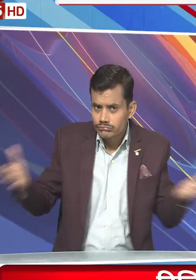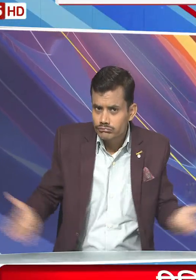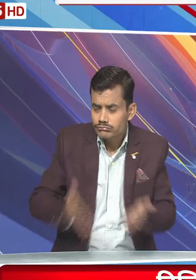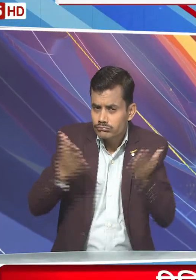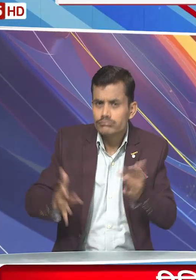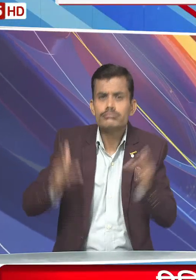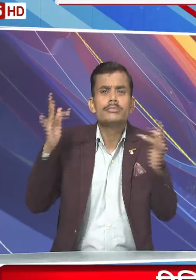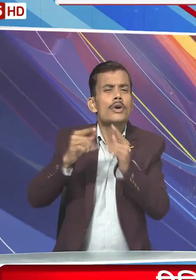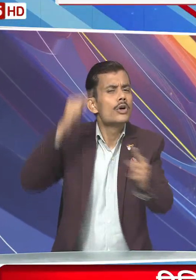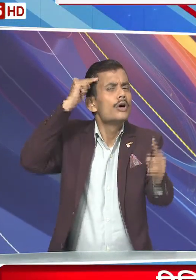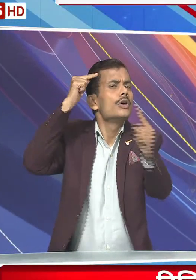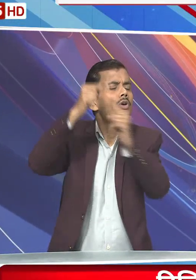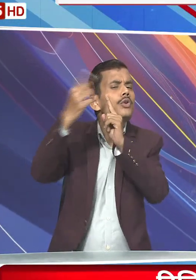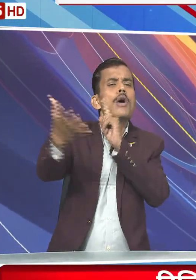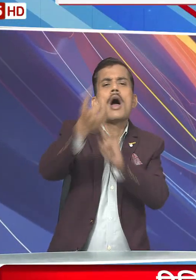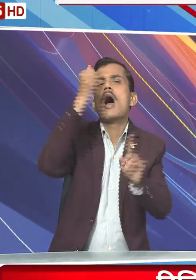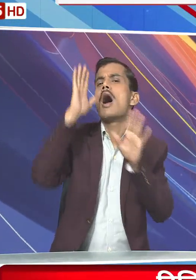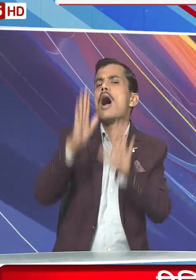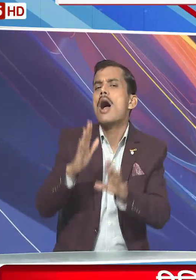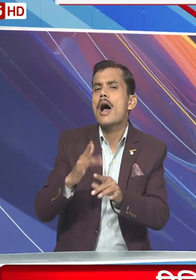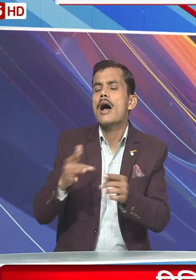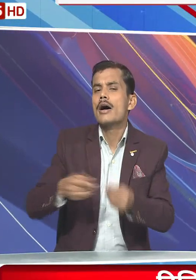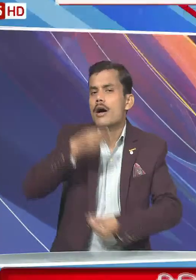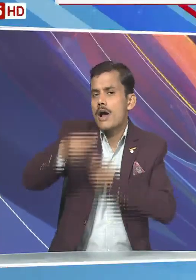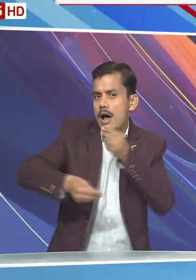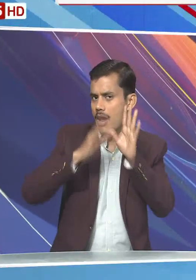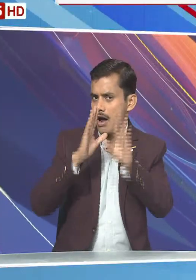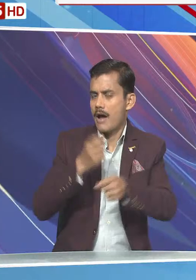डिजिटल इंडिया पुरस्कार का मकसद।